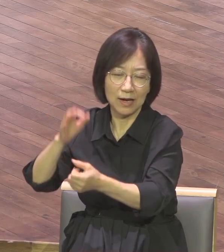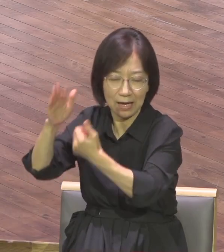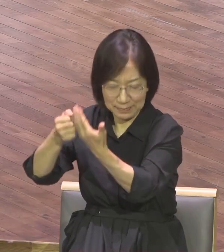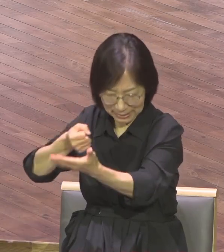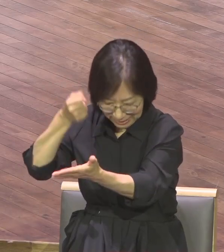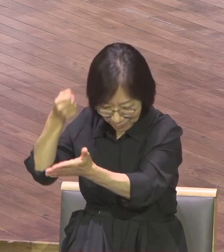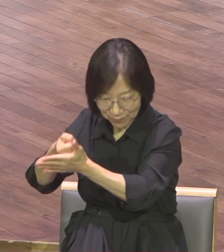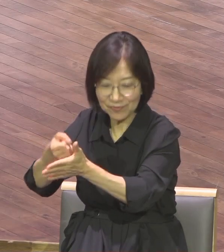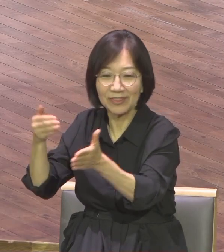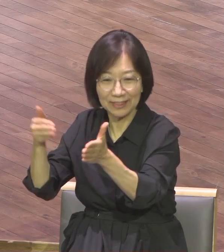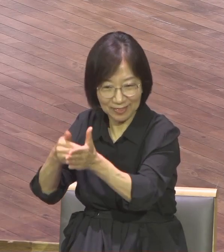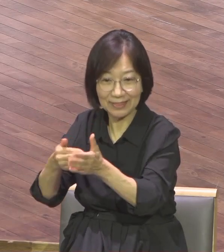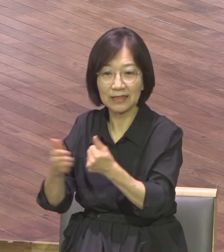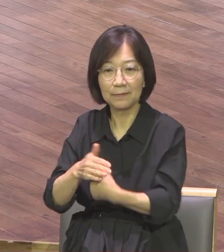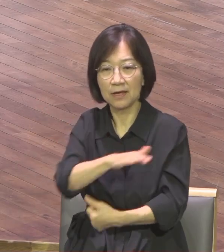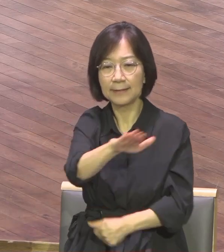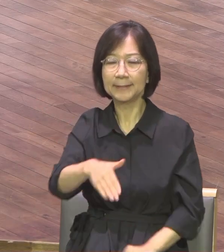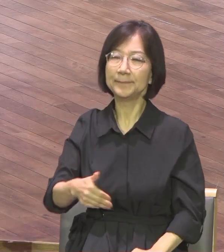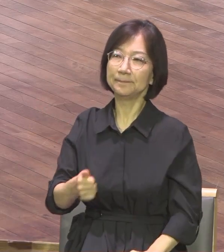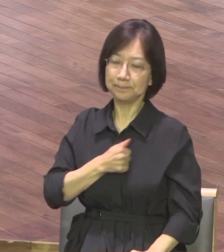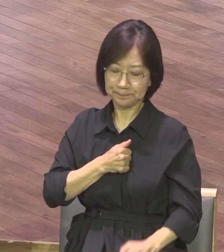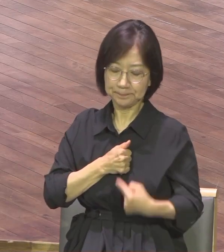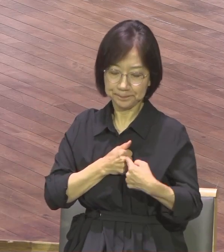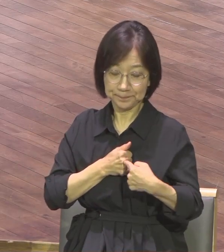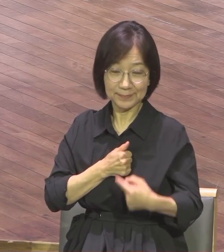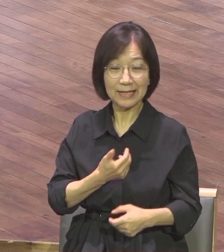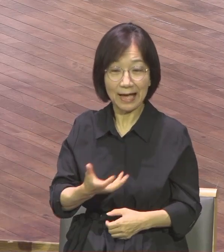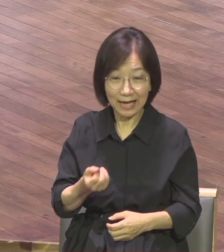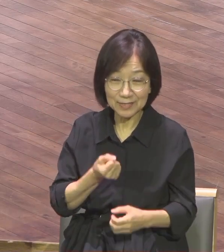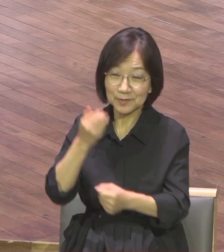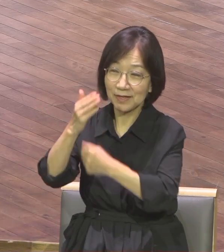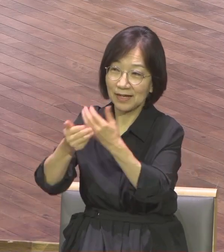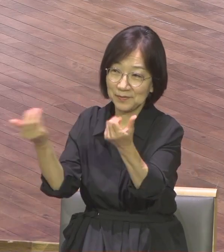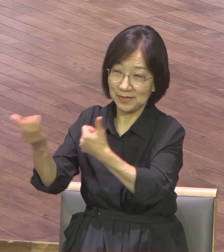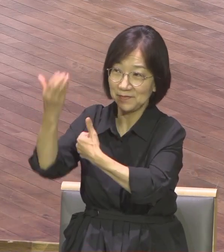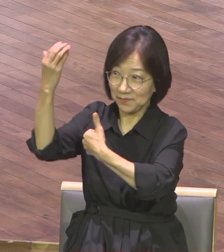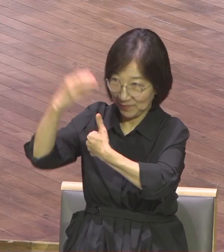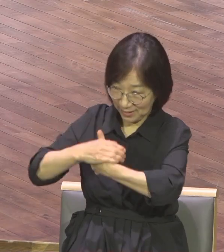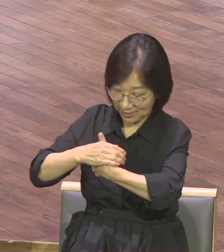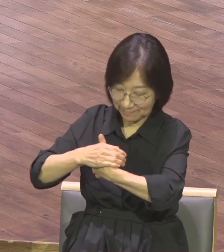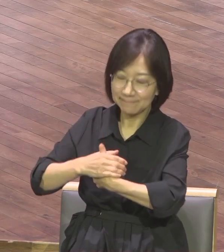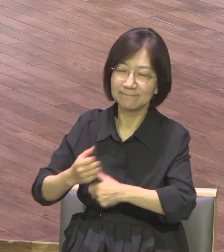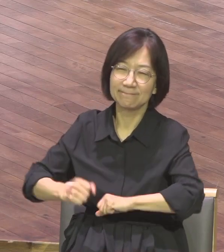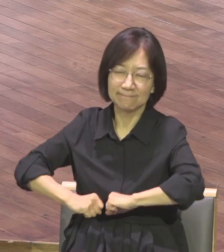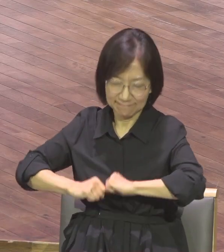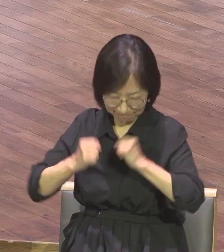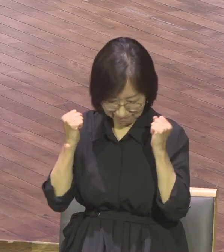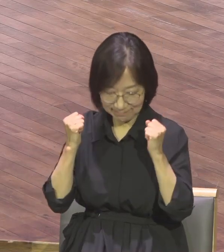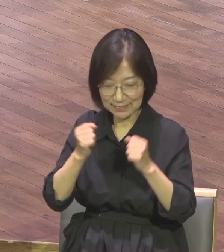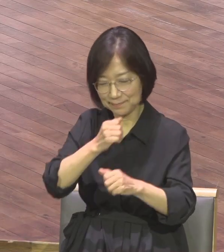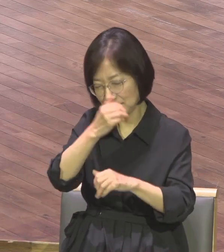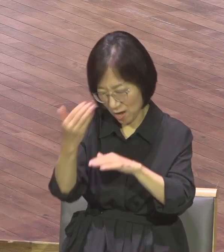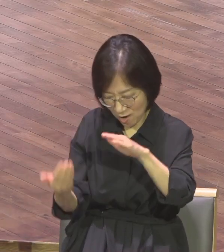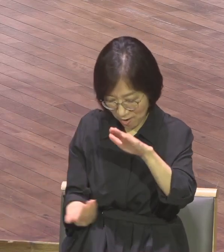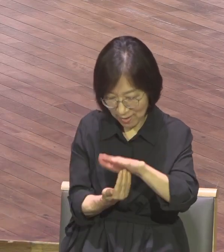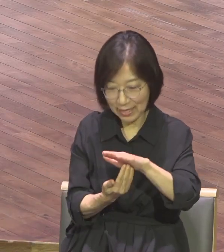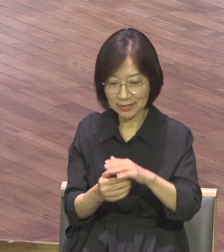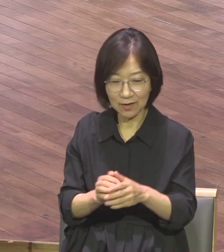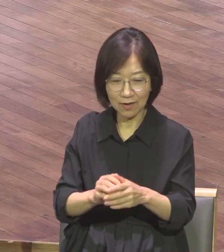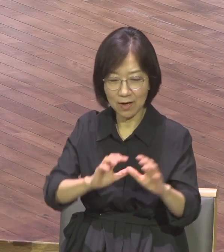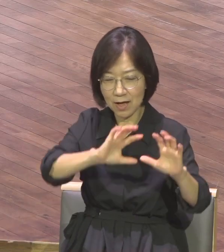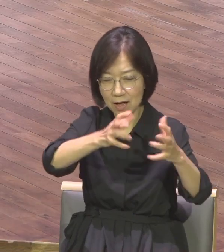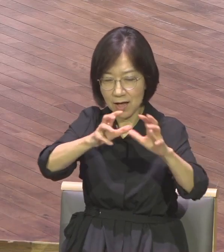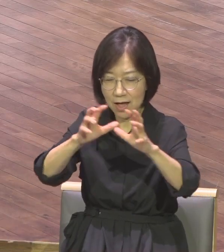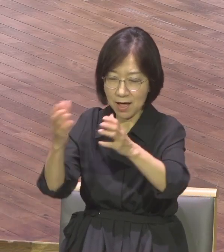영적 정체성을 가지고 내게 주신 이 미션 실현을 통해서 만국을 기업으로 얻는 초월적